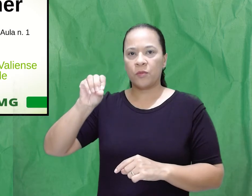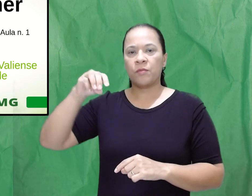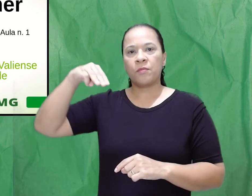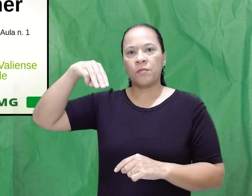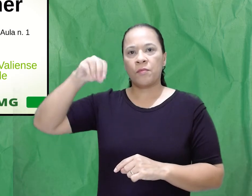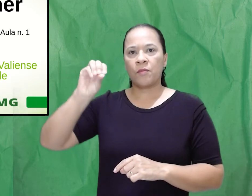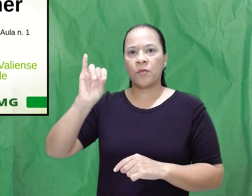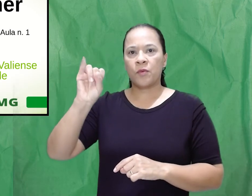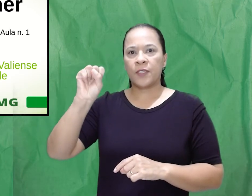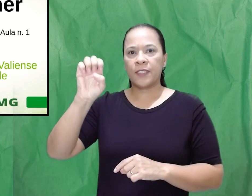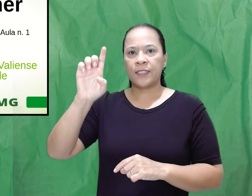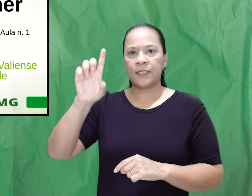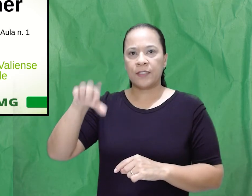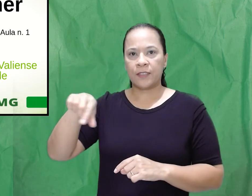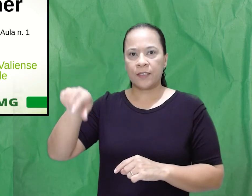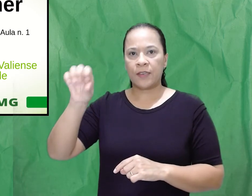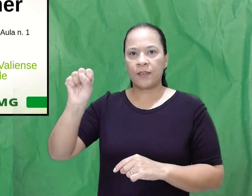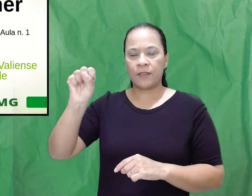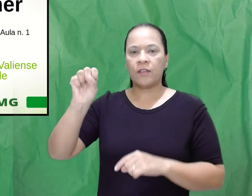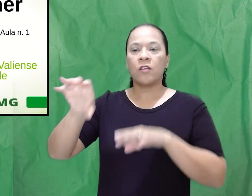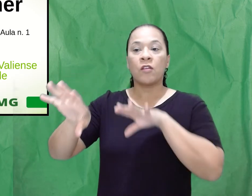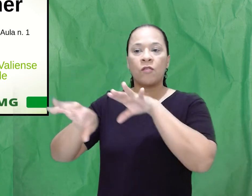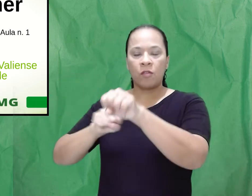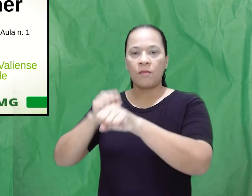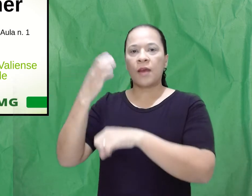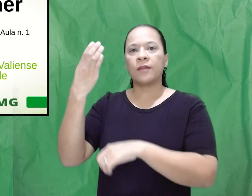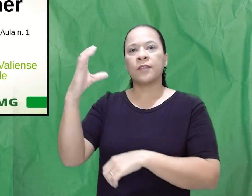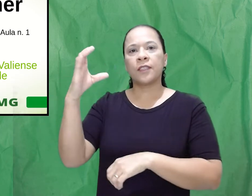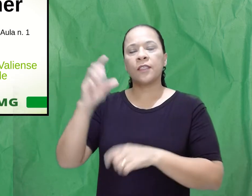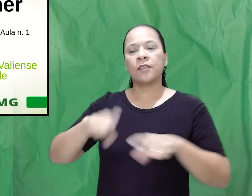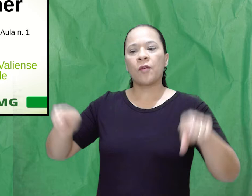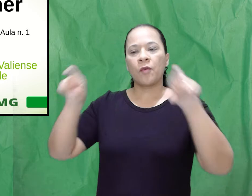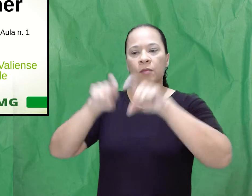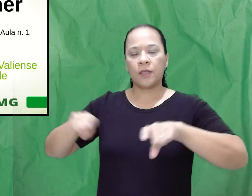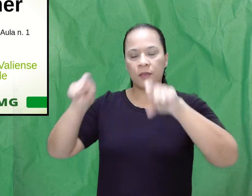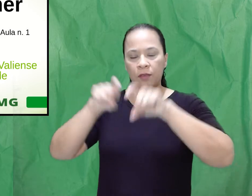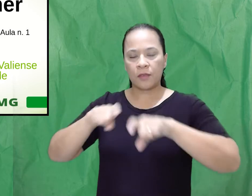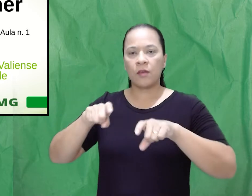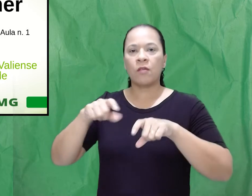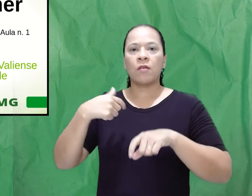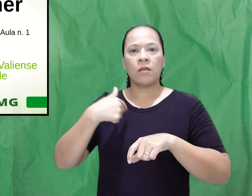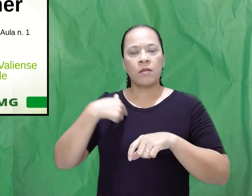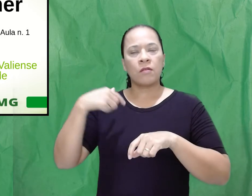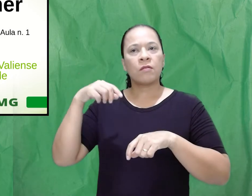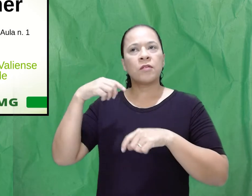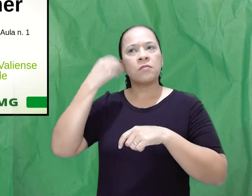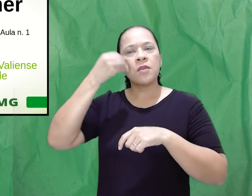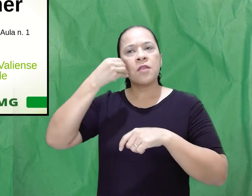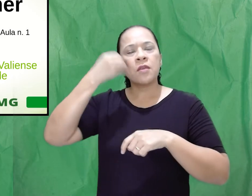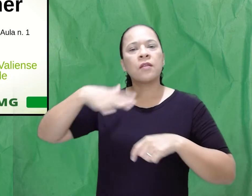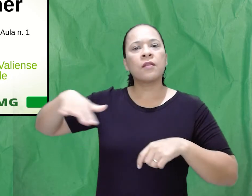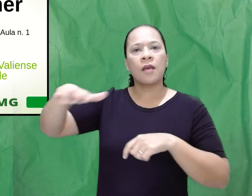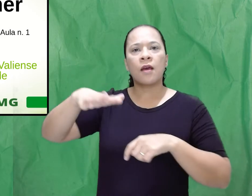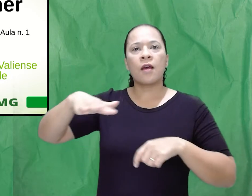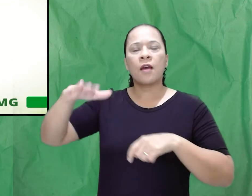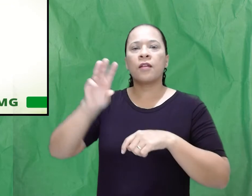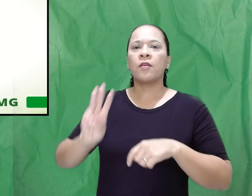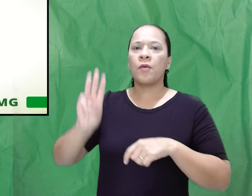formado em Ciência da Computação e tenho experiência na área de Web Design. Essa é a aula de número 1.